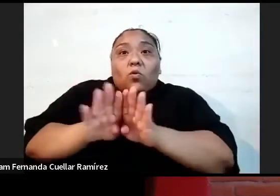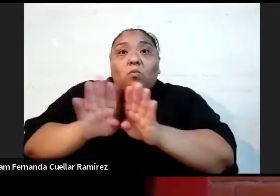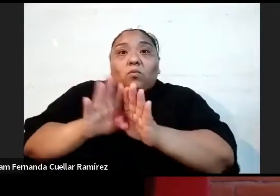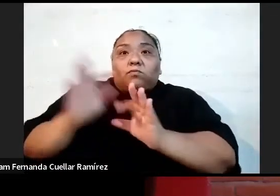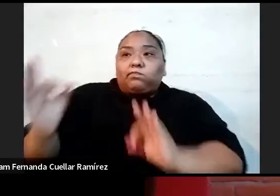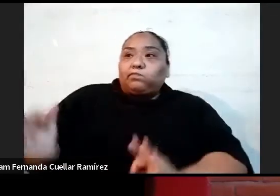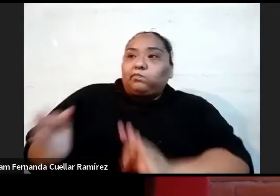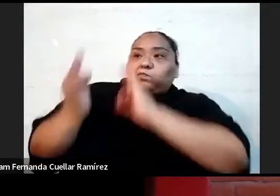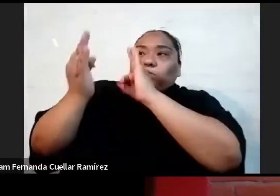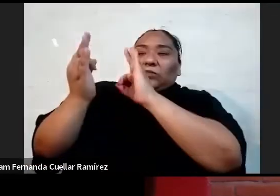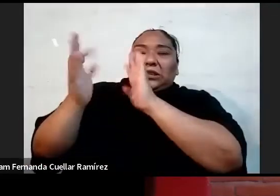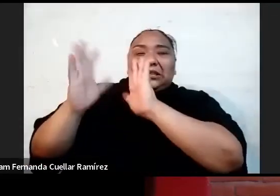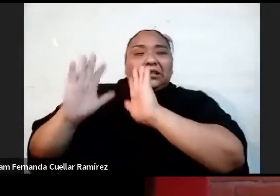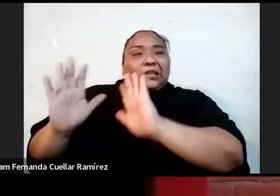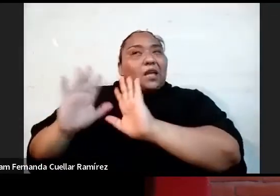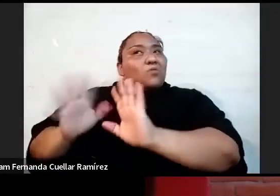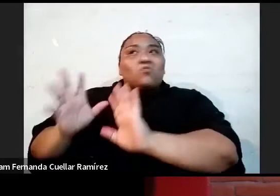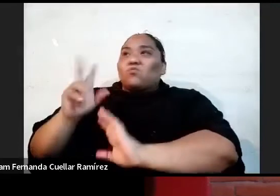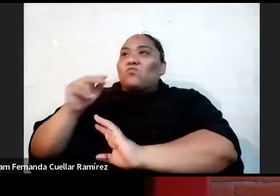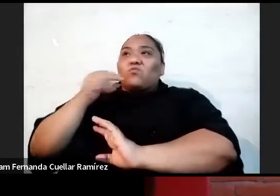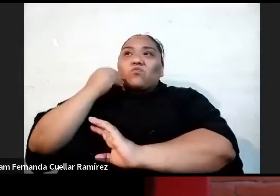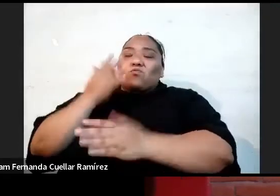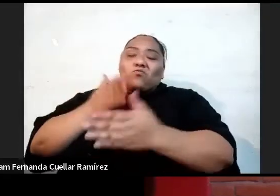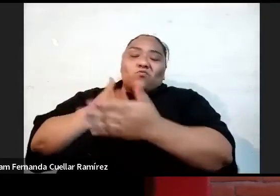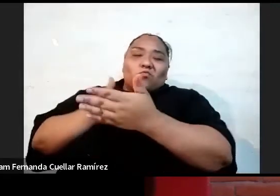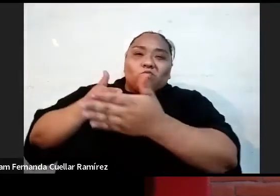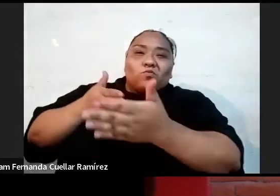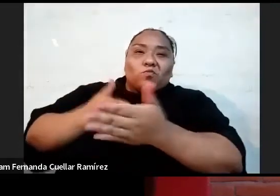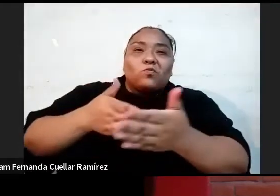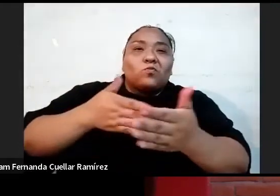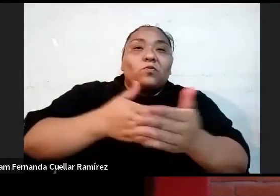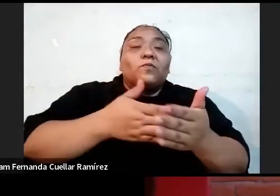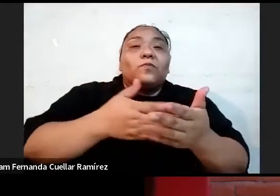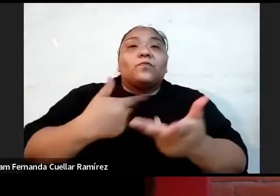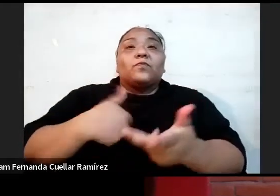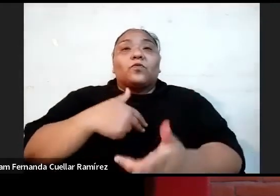que de pronto hacen que